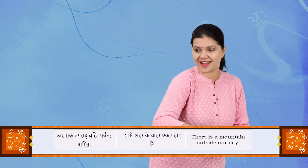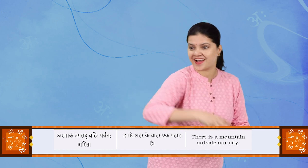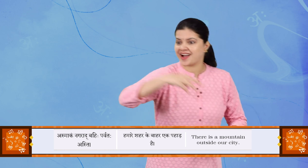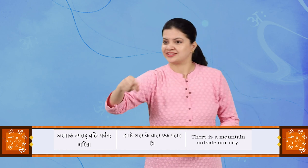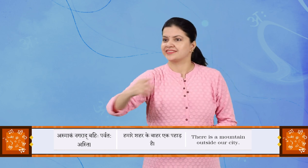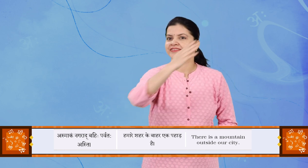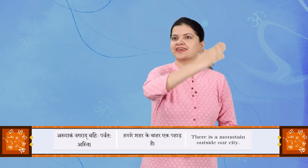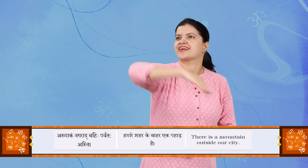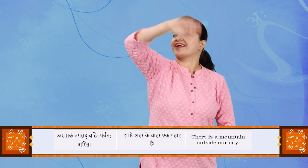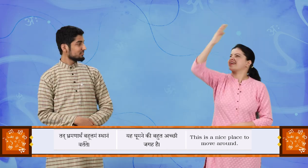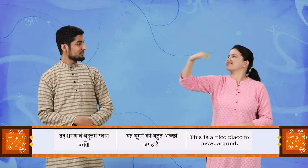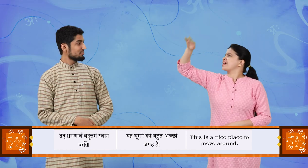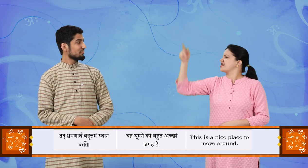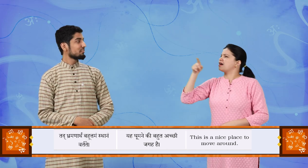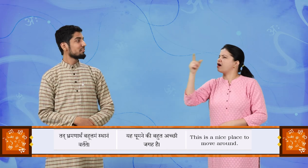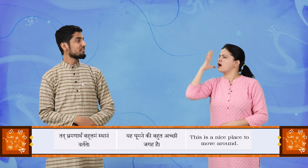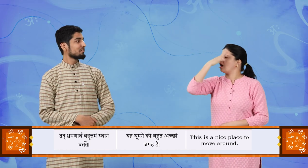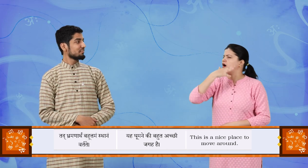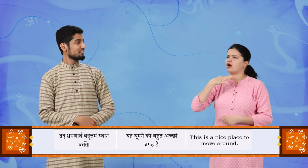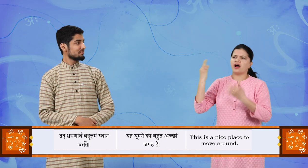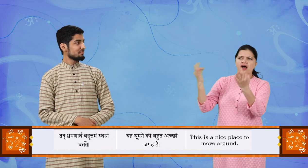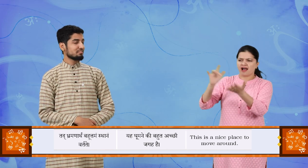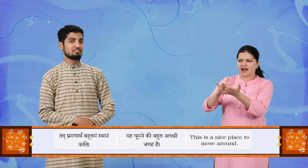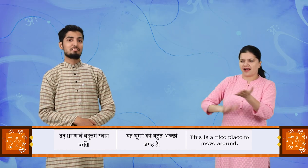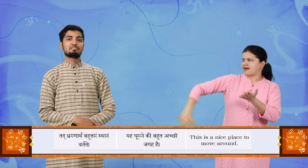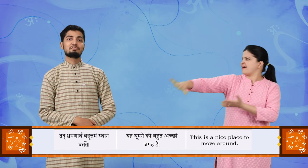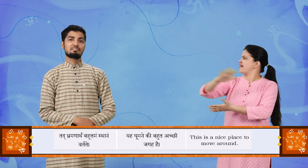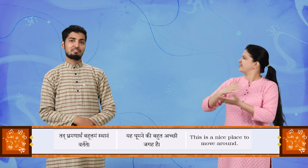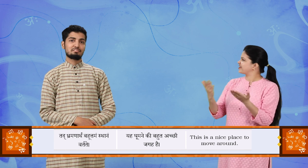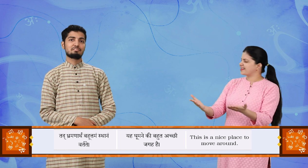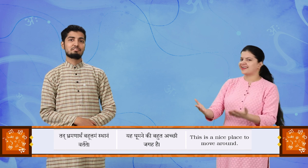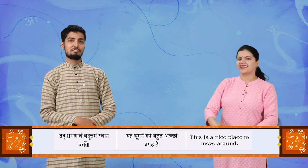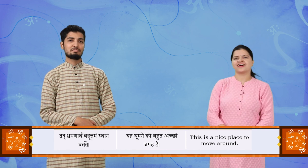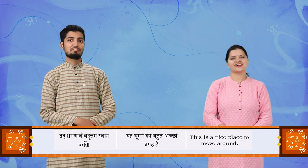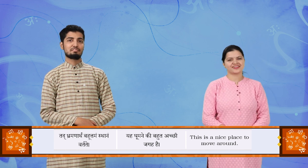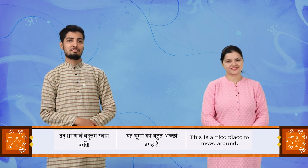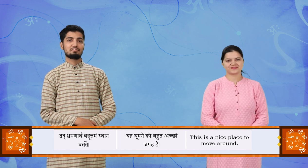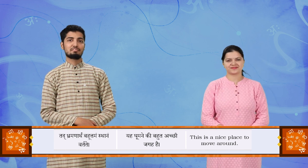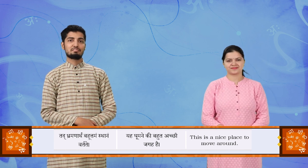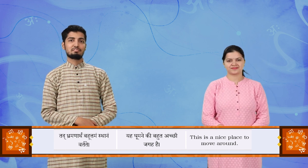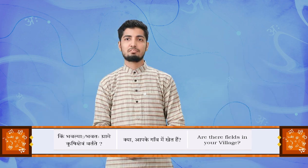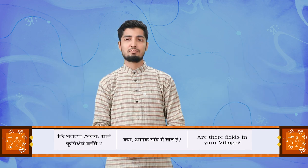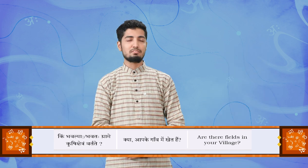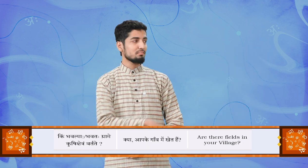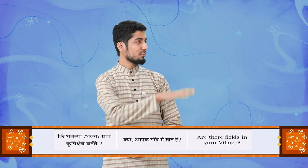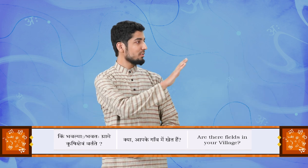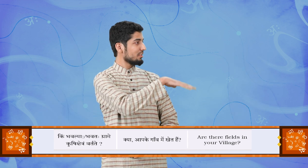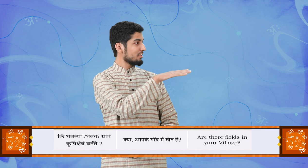ही पर्वत अ अस्तित्व रद्द धमनार थम बहु उत्तम स्थानों पर 30th जो स्किन